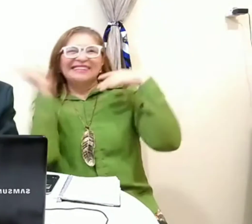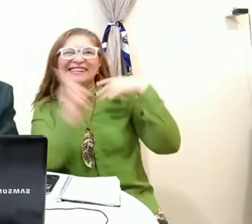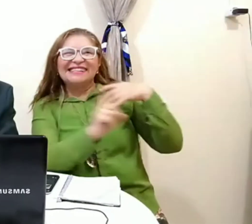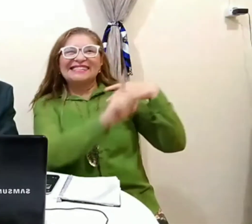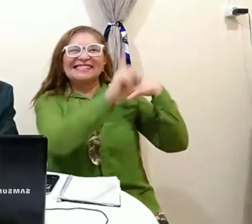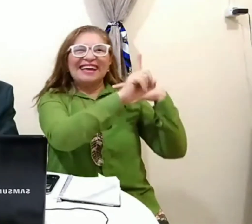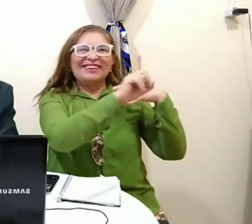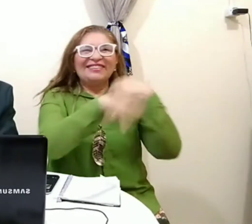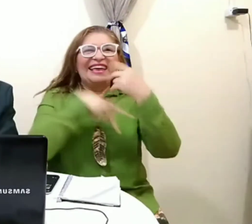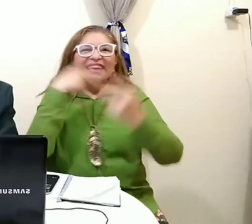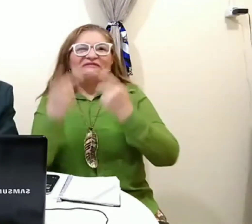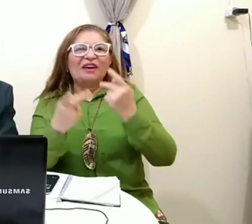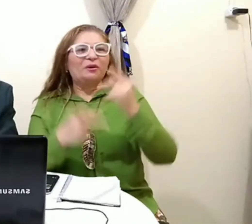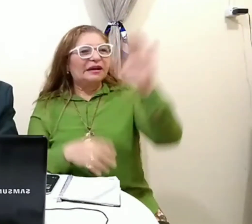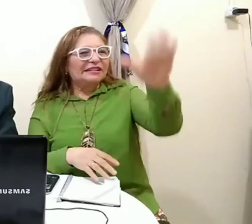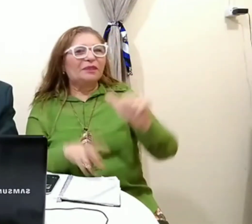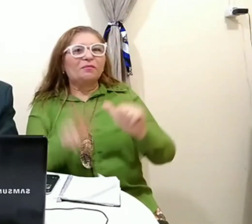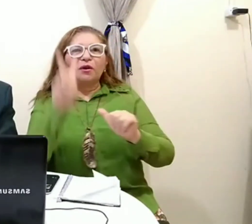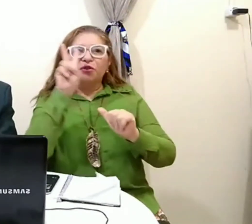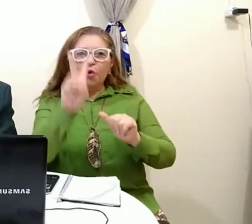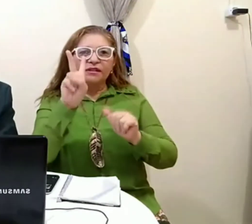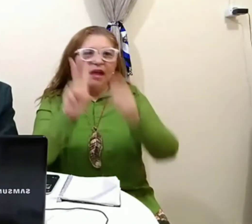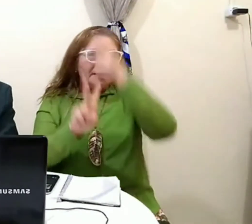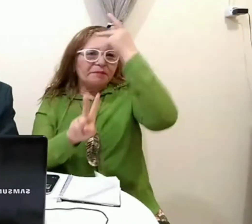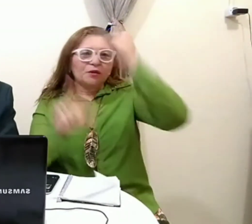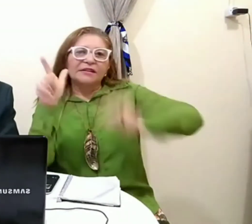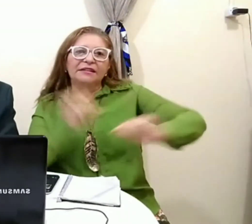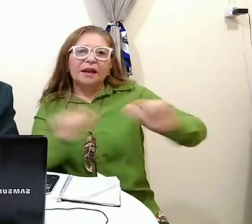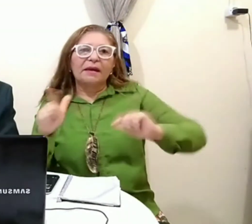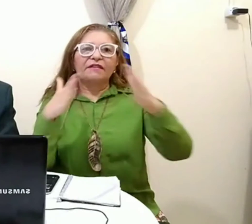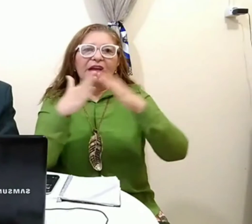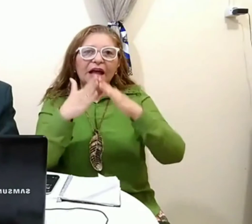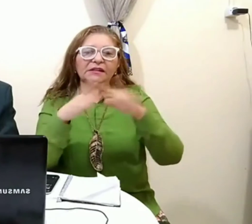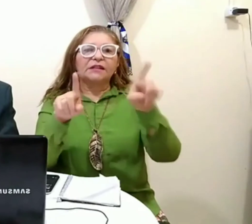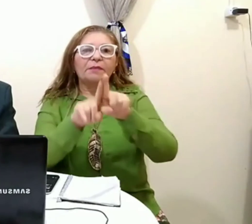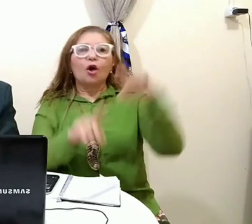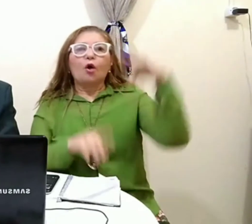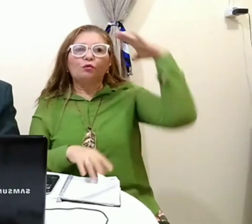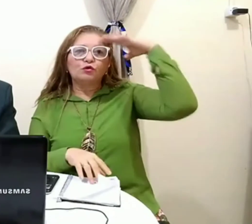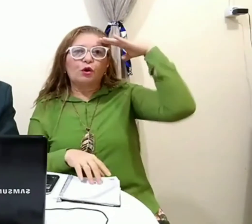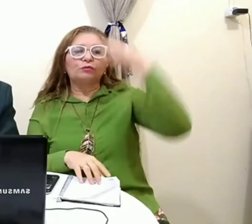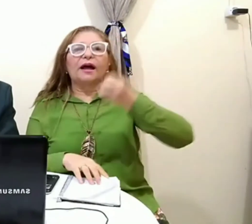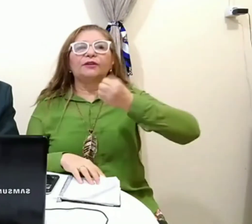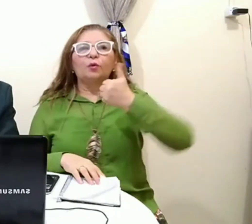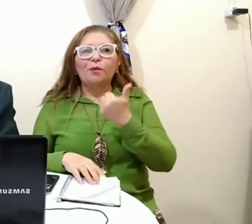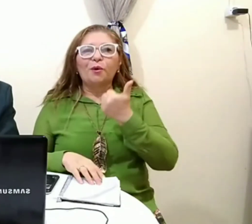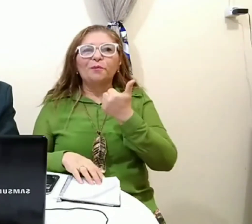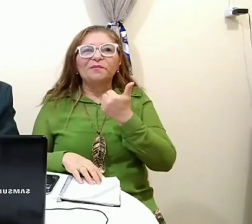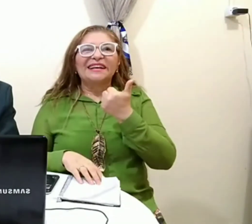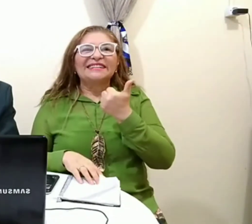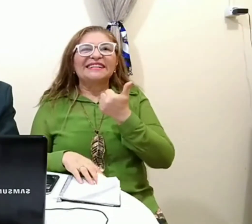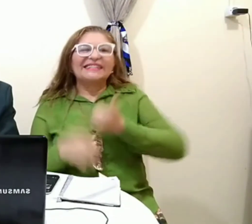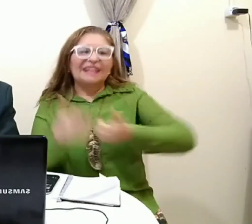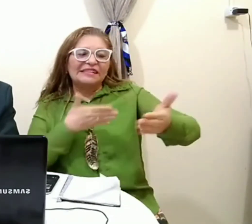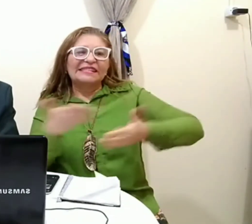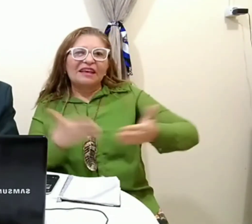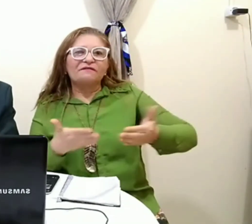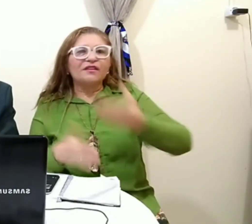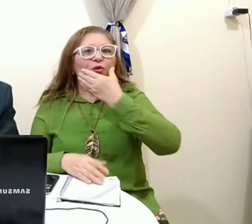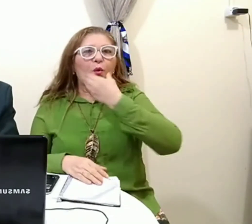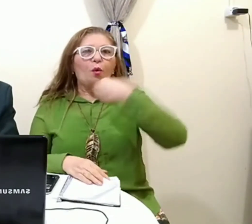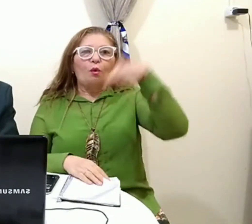que lhe falava, chamou 2 dos seus domésticos e um soldado piedoso dos que estavam a seu serviço,